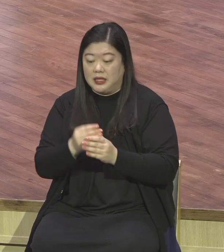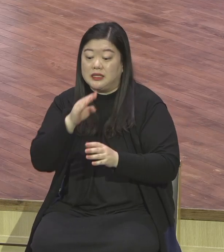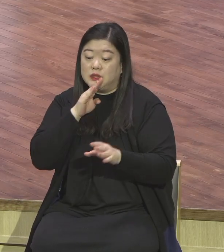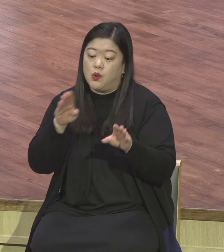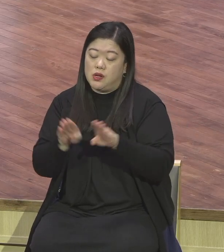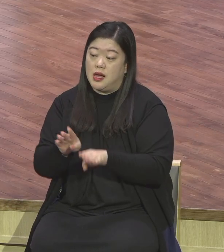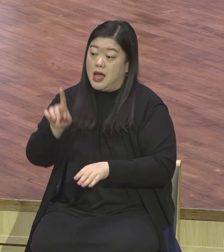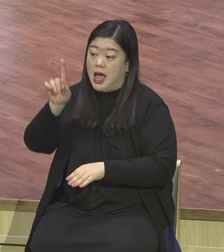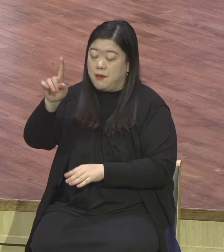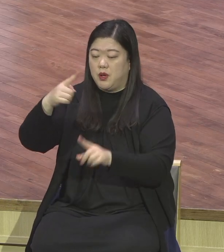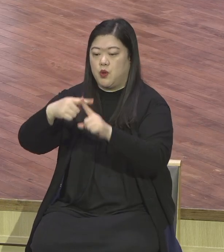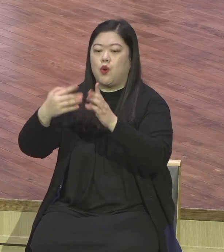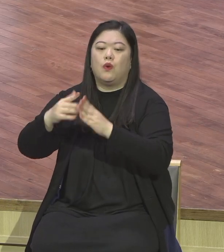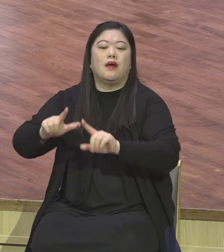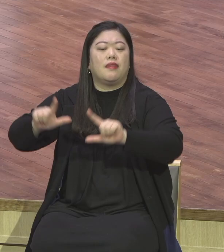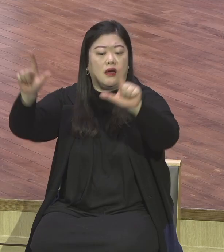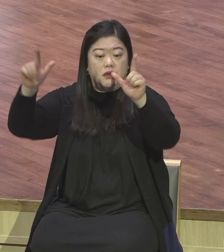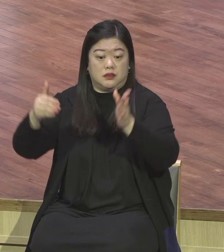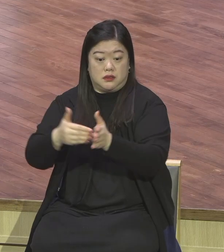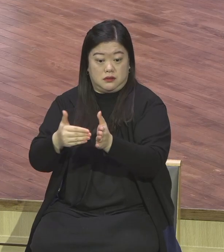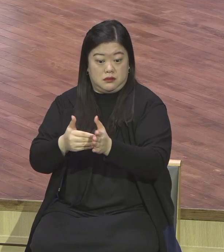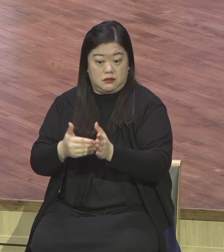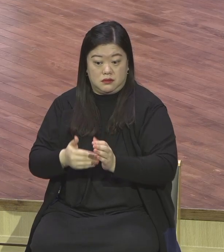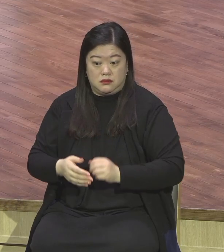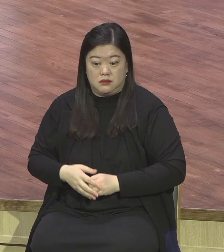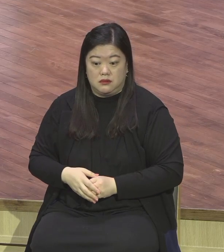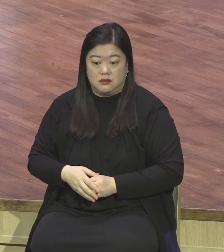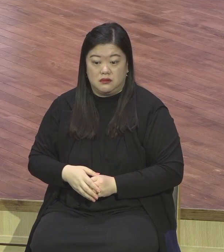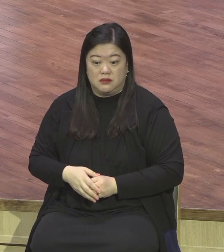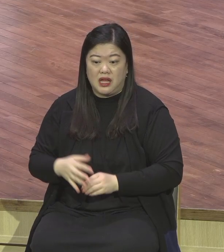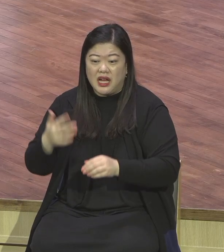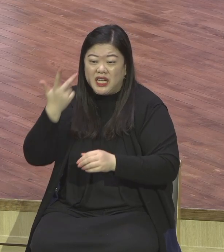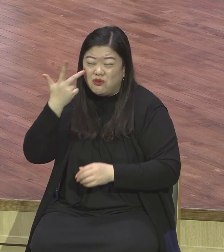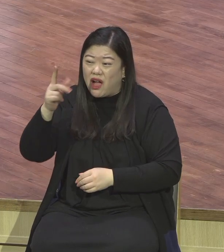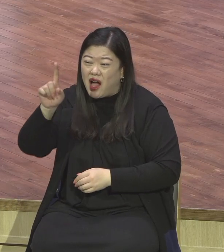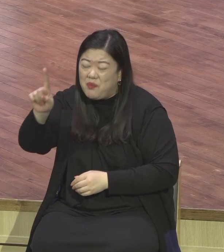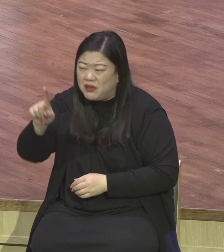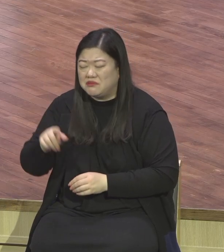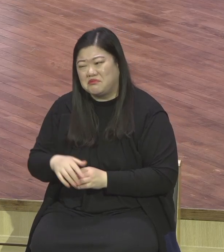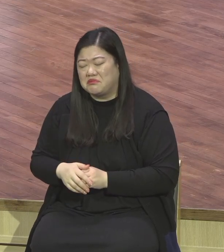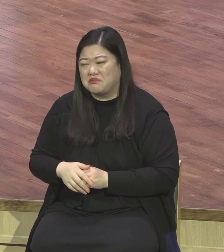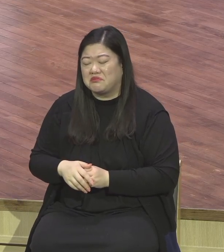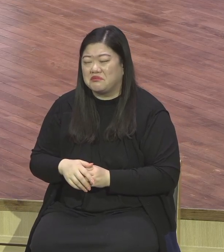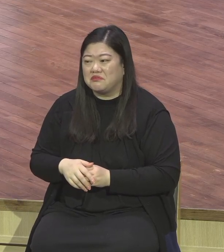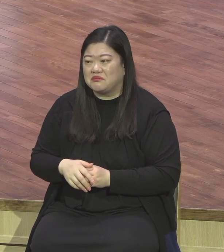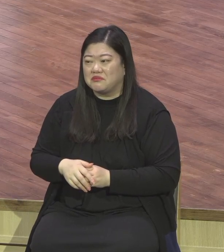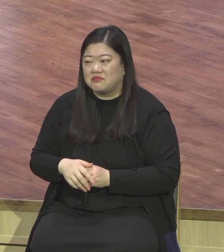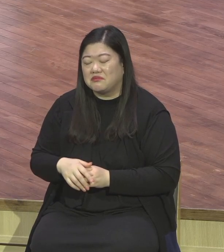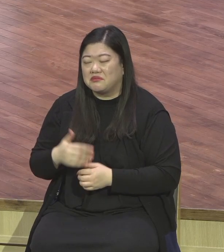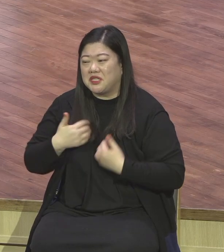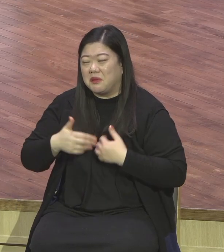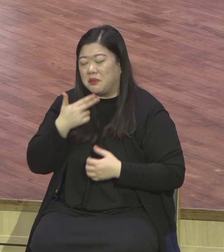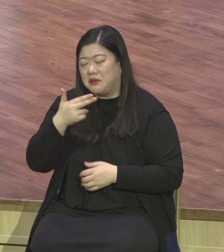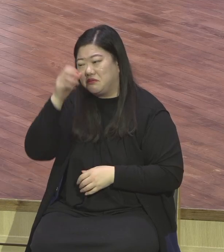쓰다가 다 무너져 버려 그 뭐 하고 오분들 별 재미없단 말이에요 그러니까 생명이 점점점 희석되니까